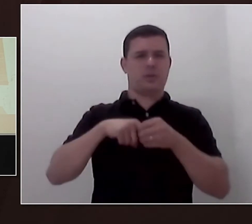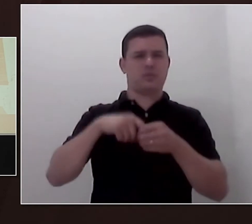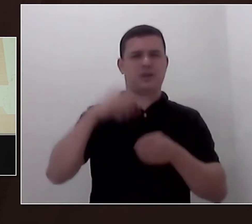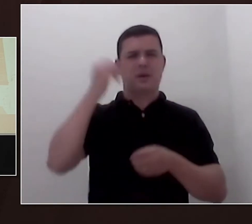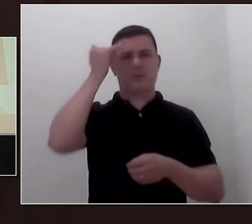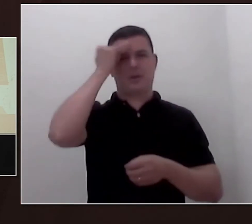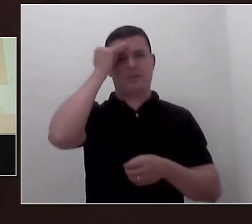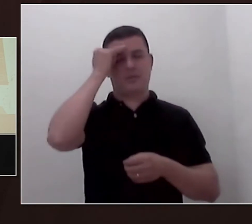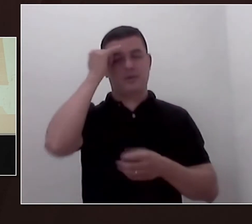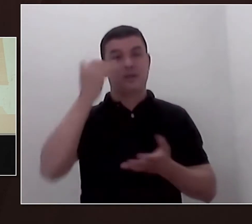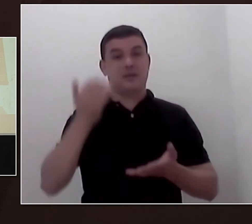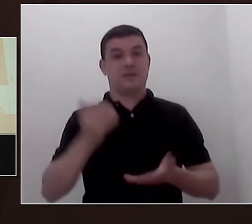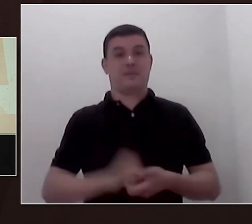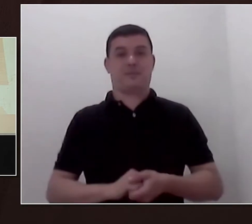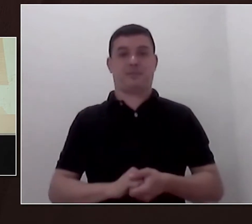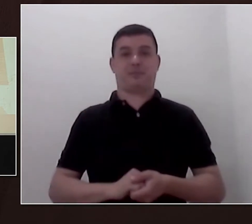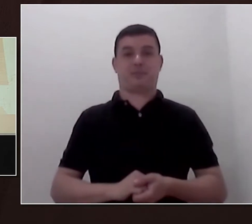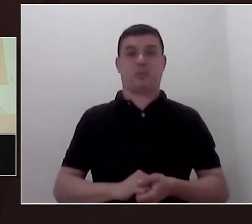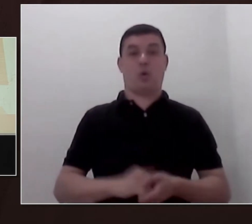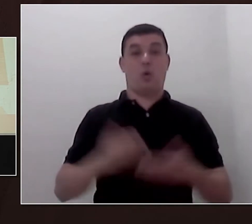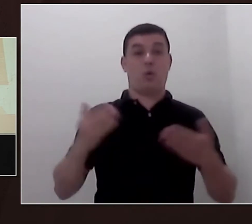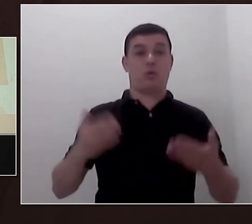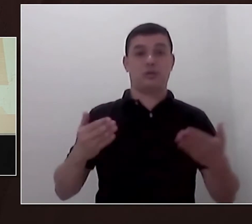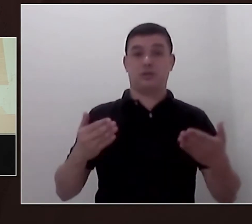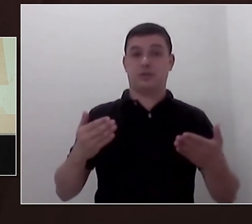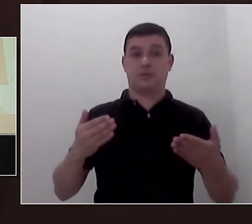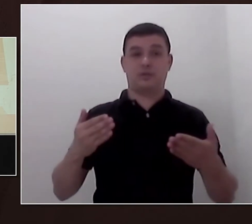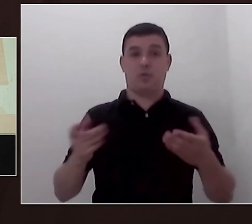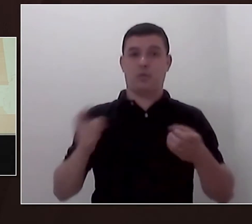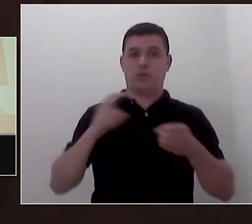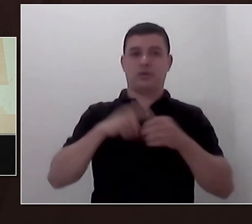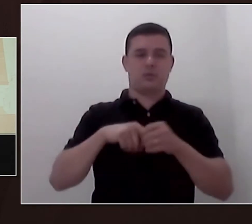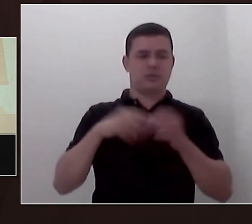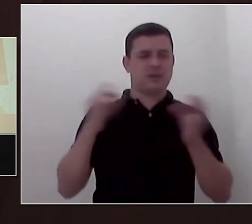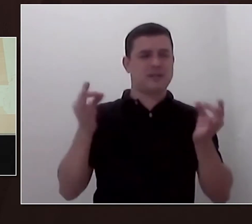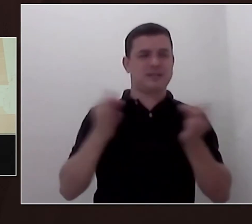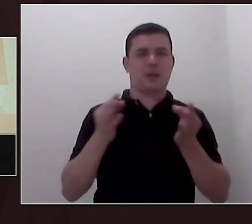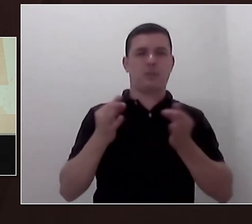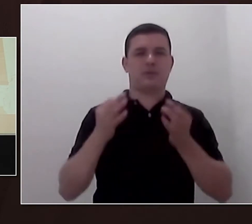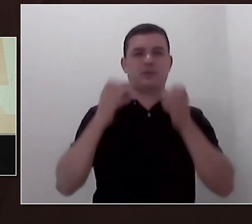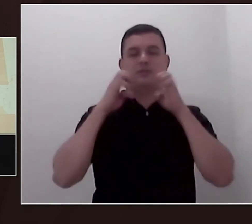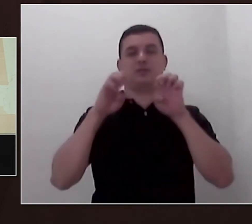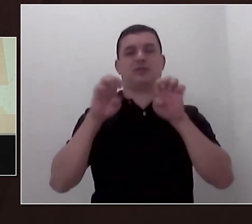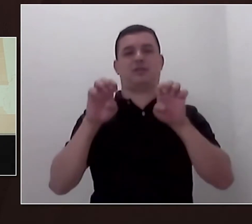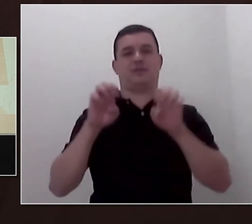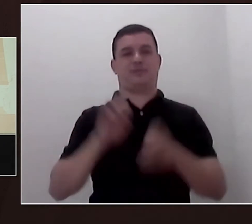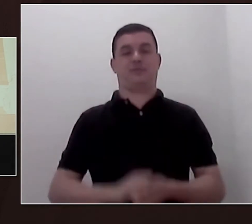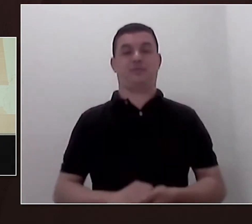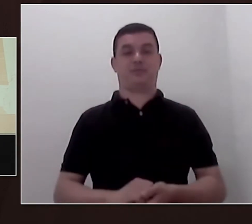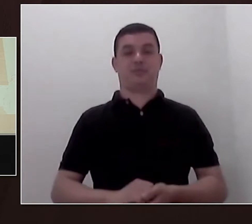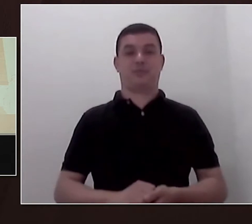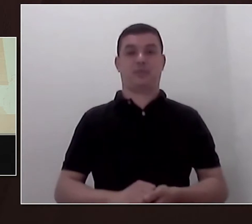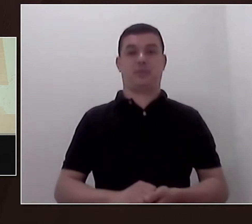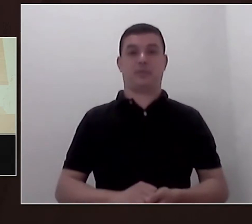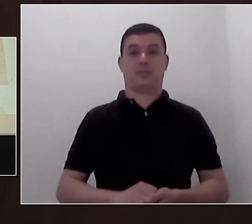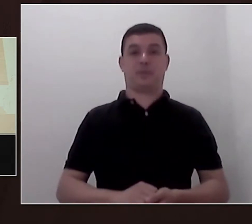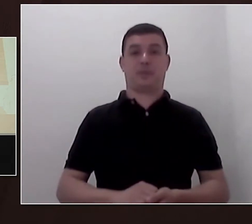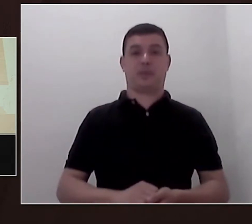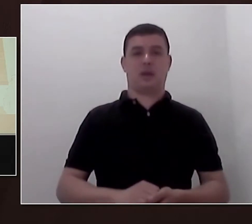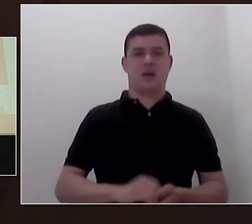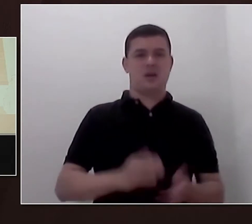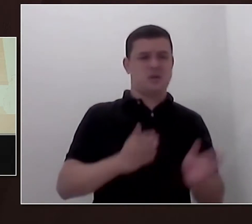Não vamos perder nunca essa simplicidade do Evangelho, né? E por um longo período, em muitos lugares,